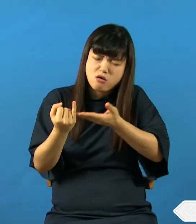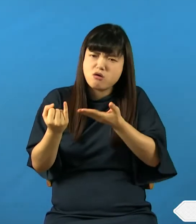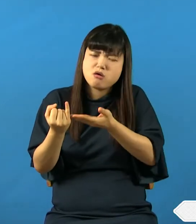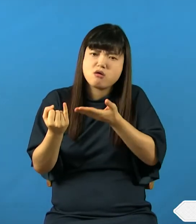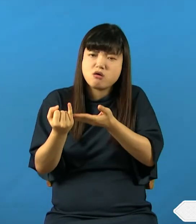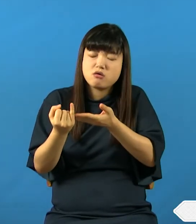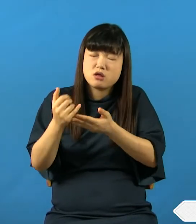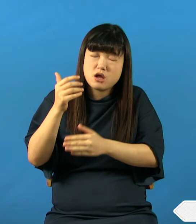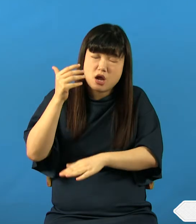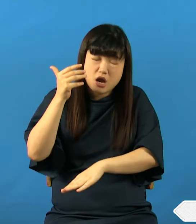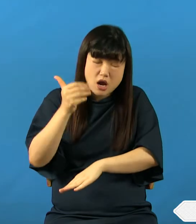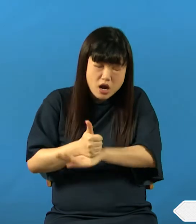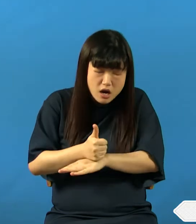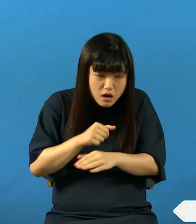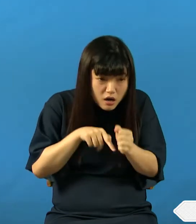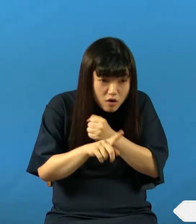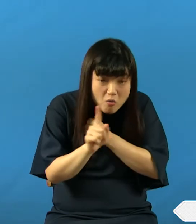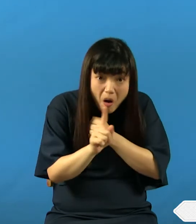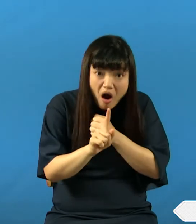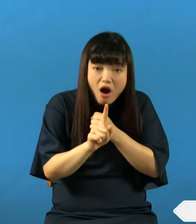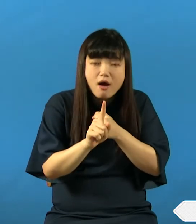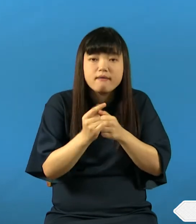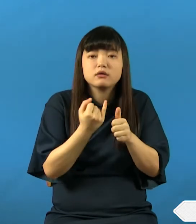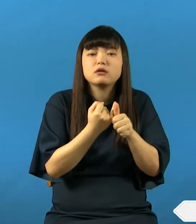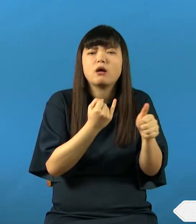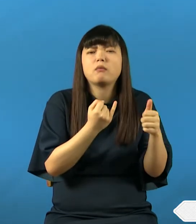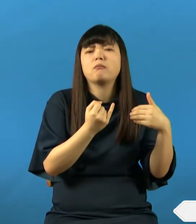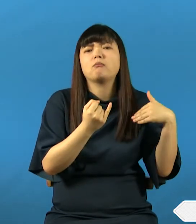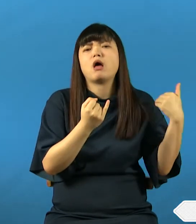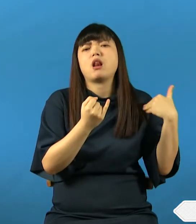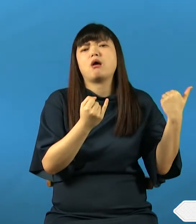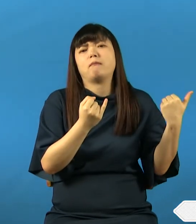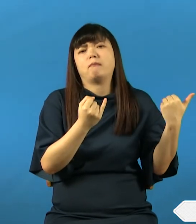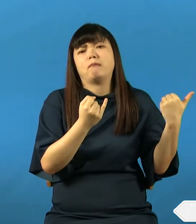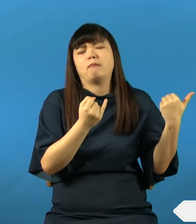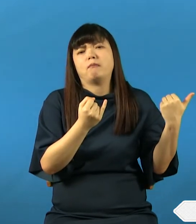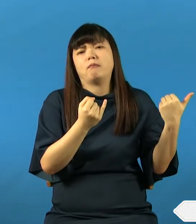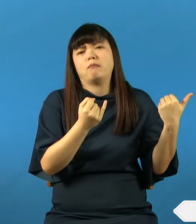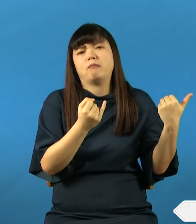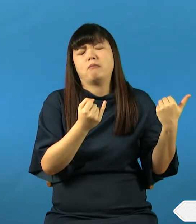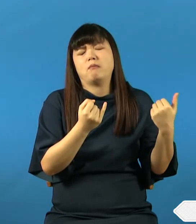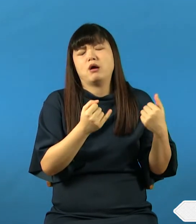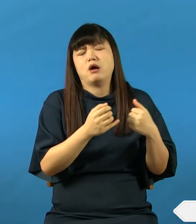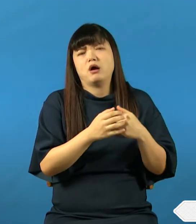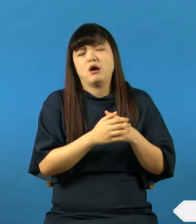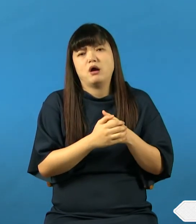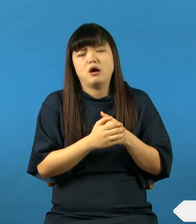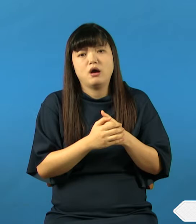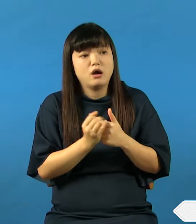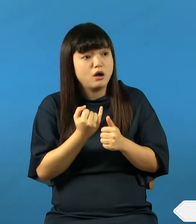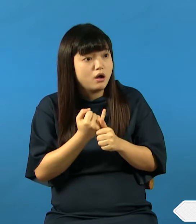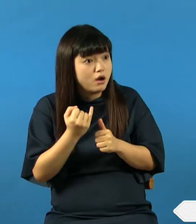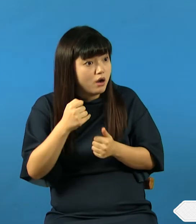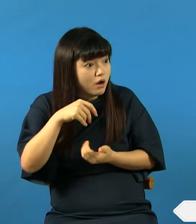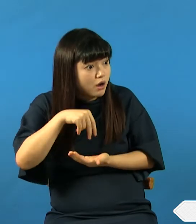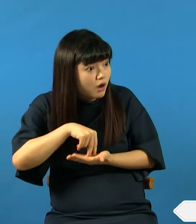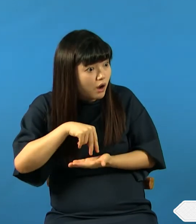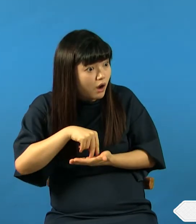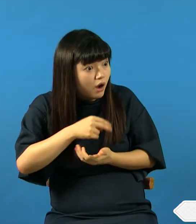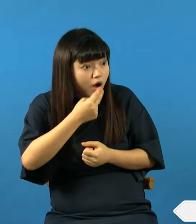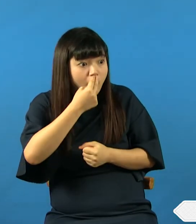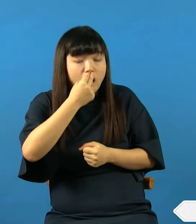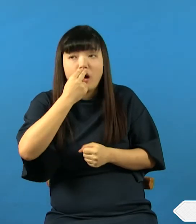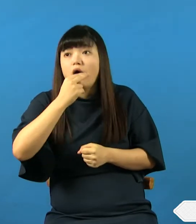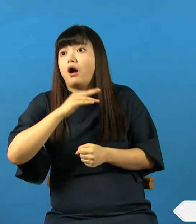가합니다. 나중에 이유를 알게 됐는데 남편에게 다른 여자가 생긴 것이죠.